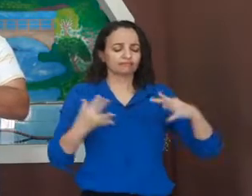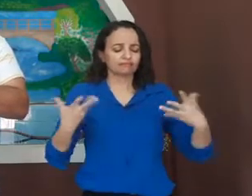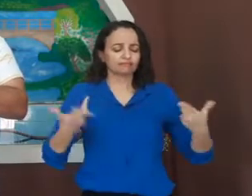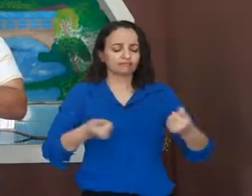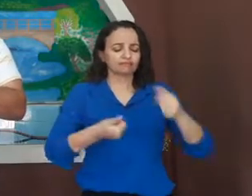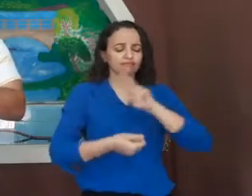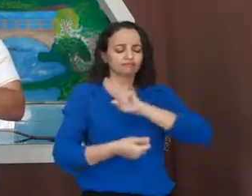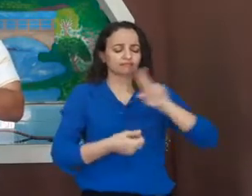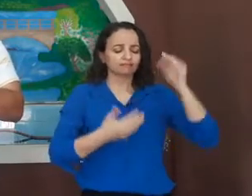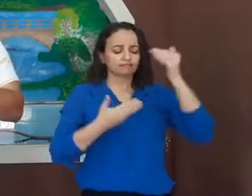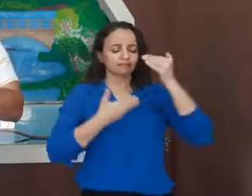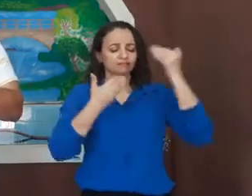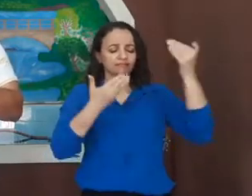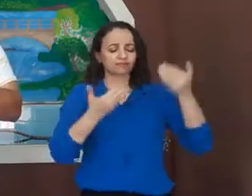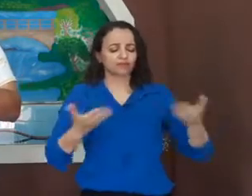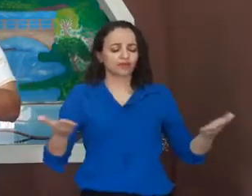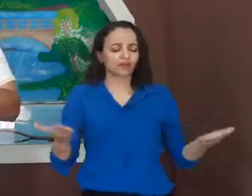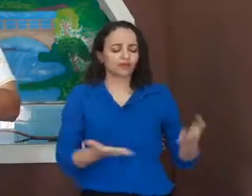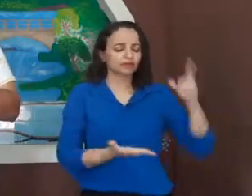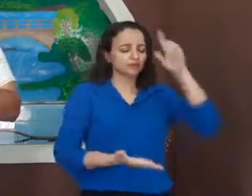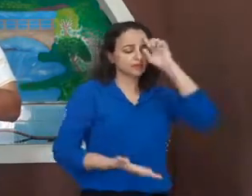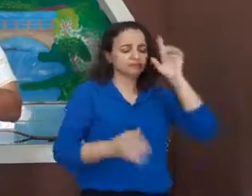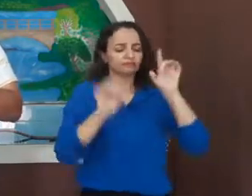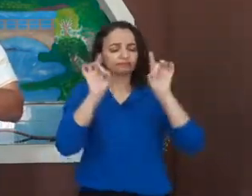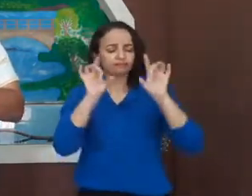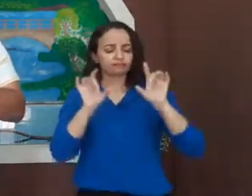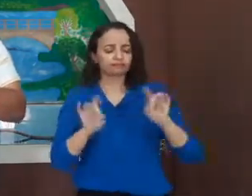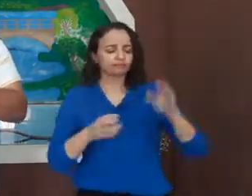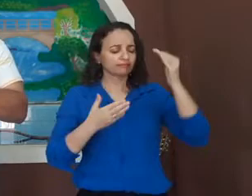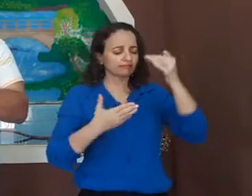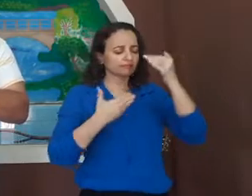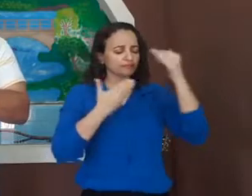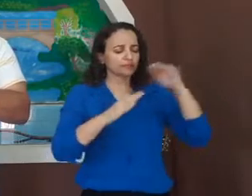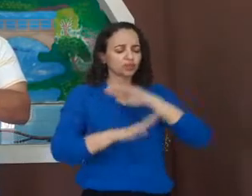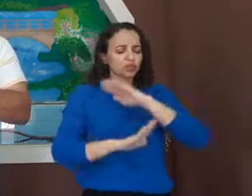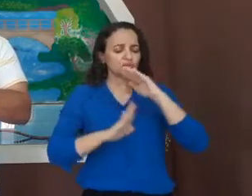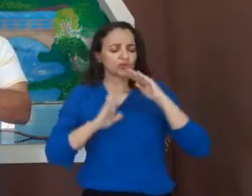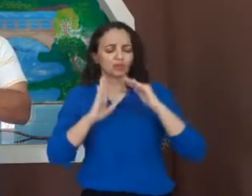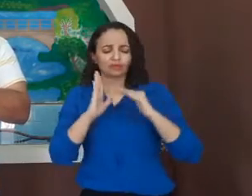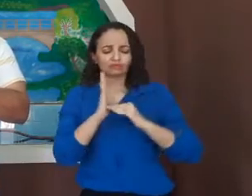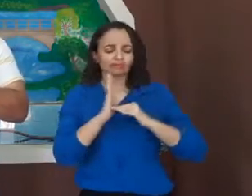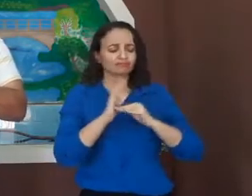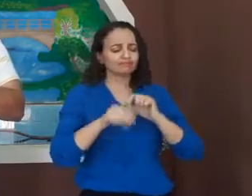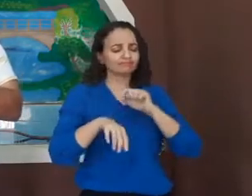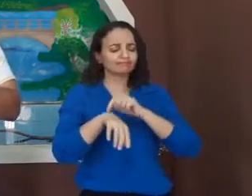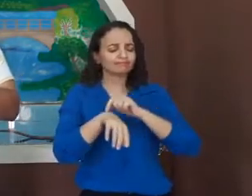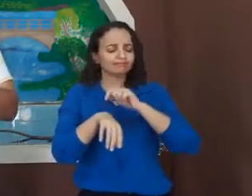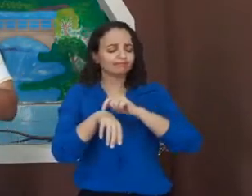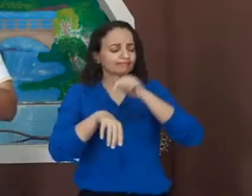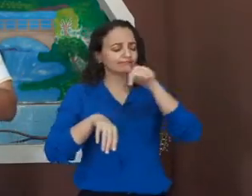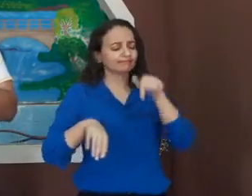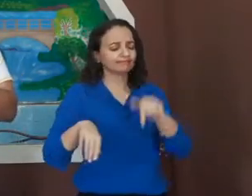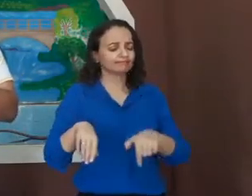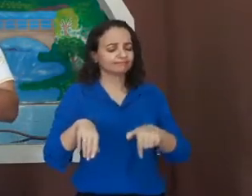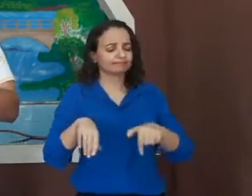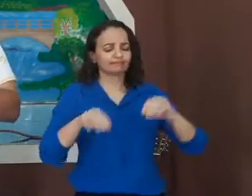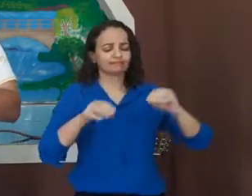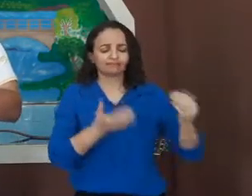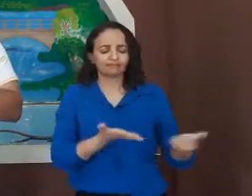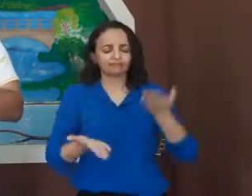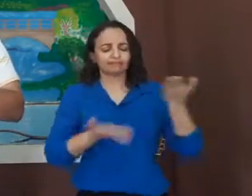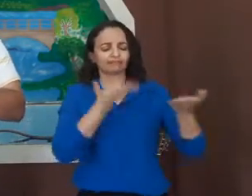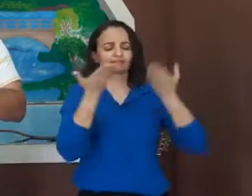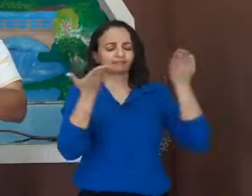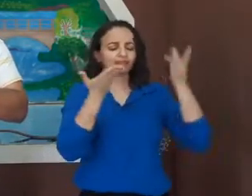obrigado por mais esse dia que o Senhor está nos concedendo. Obrigado por esta hora oportuna, Pai, que estamos aqui para te